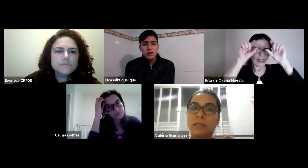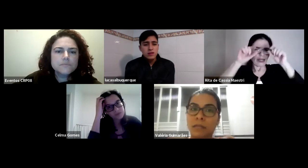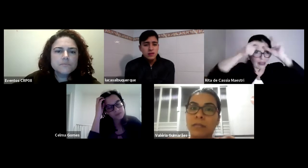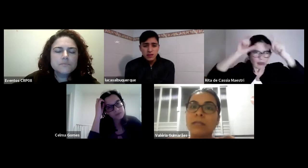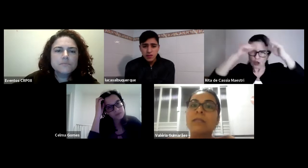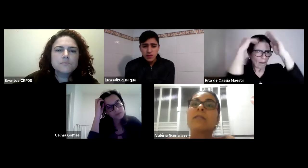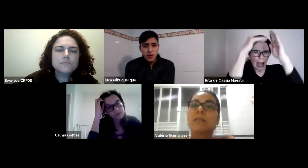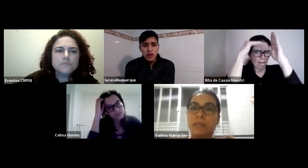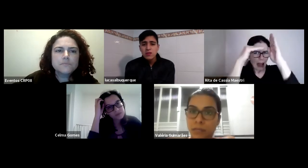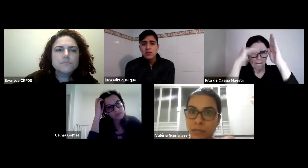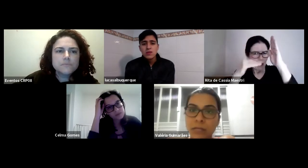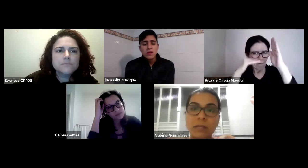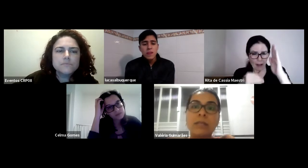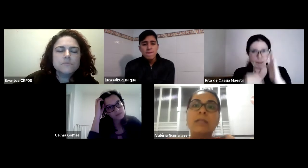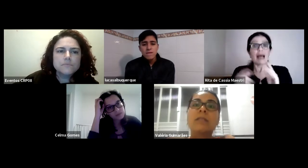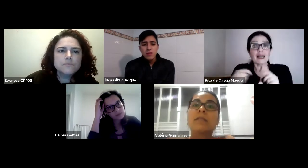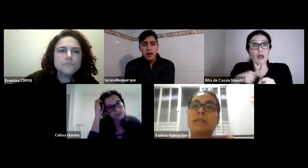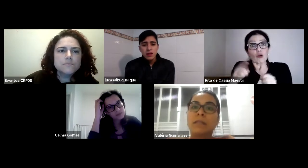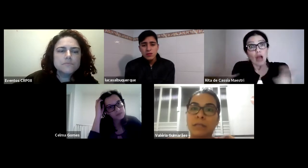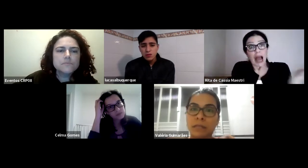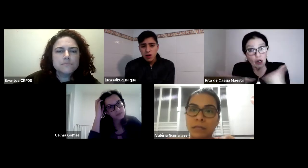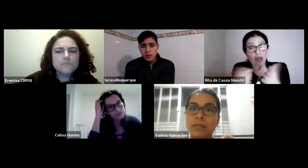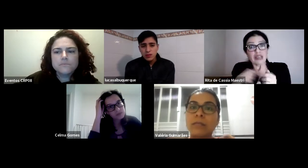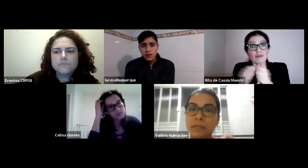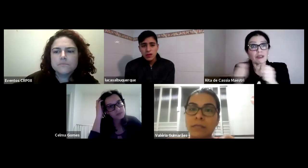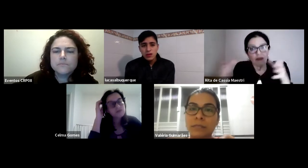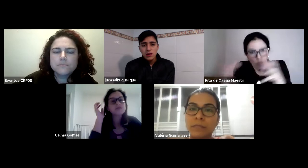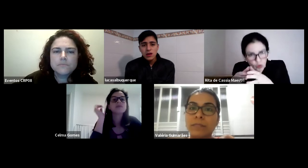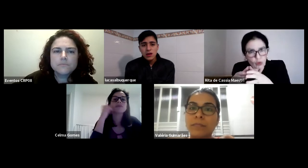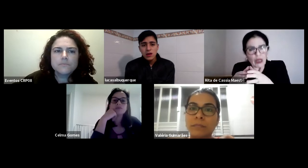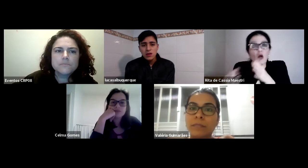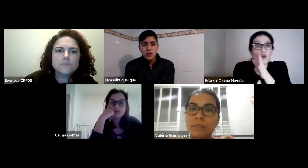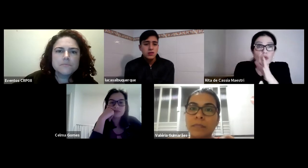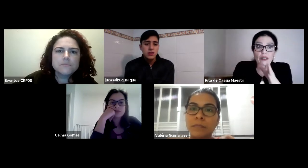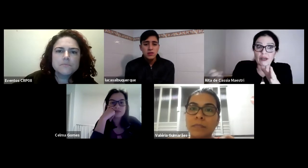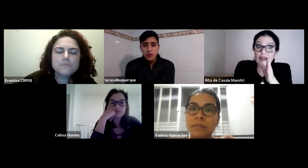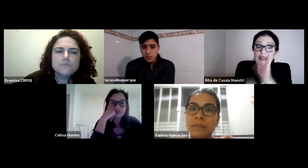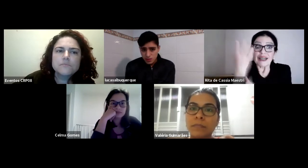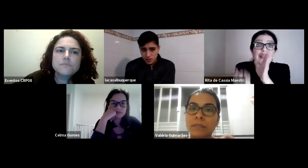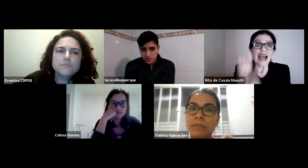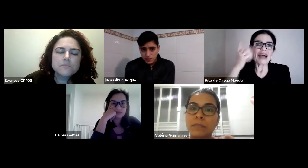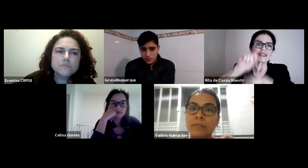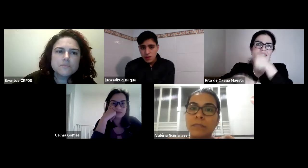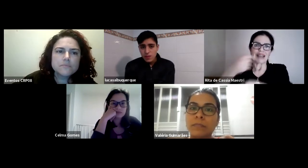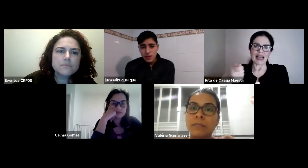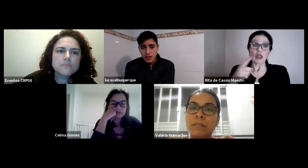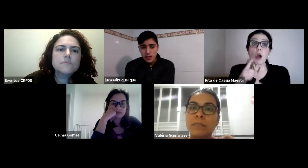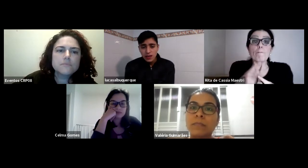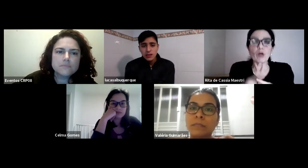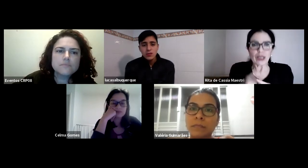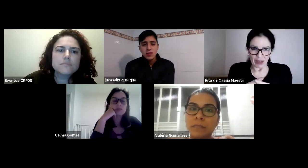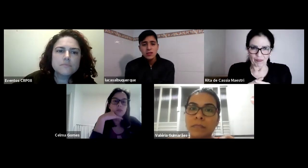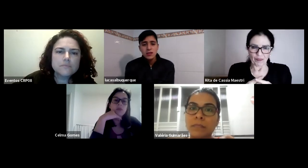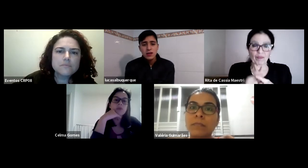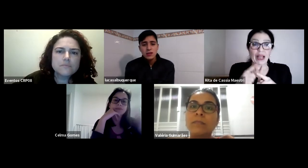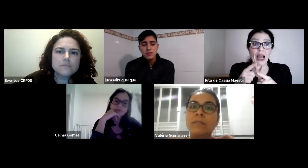Transtornos de desenvolvimento. Então, cada um dos tópicos, nós nos reunimos para pensar na